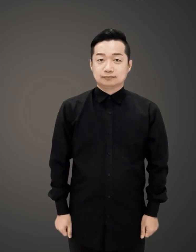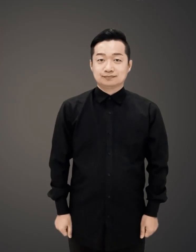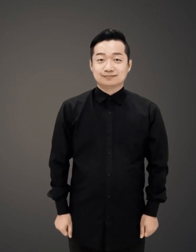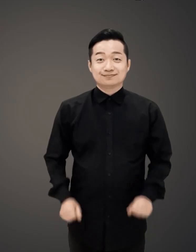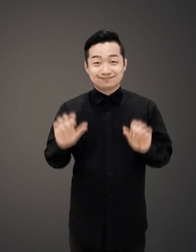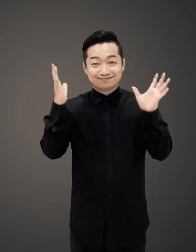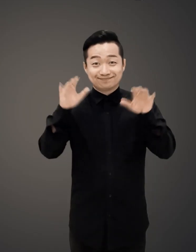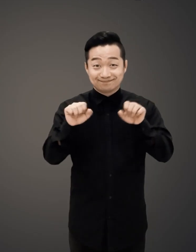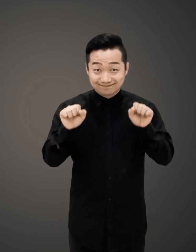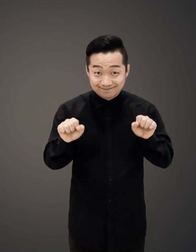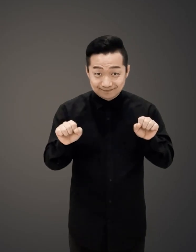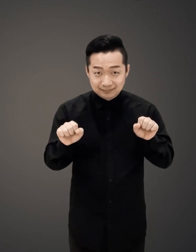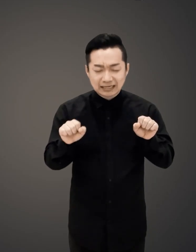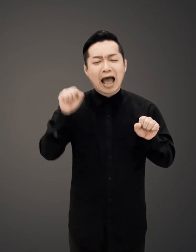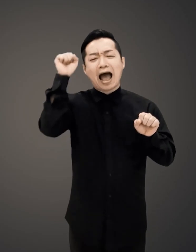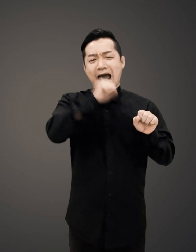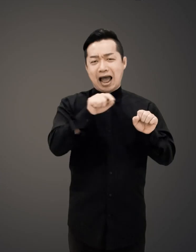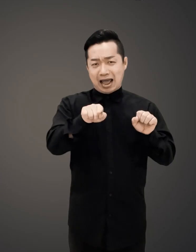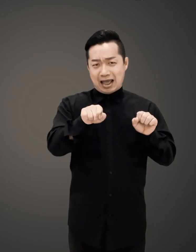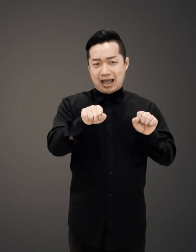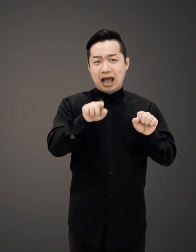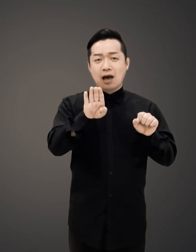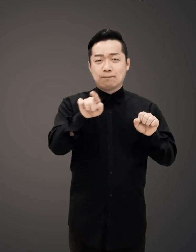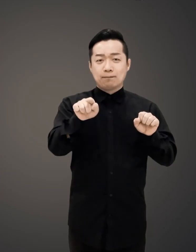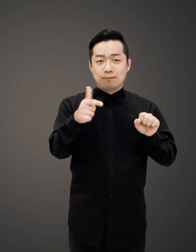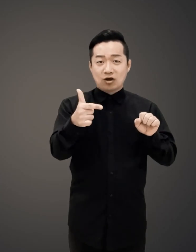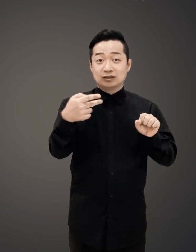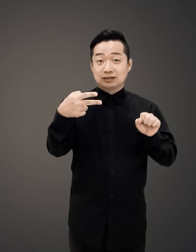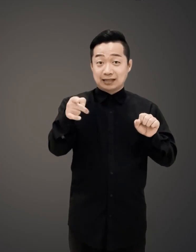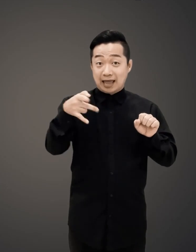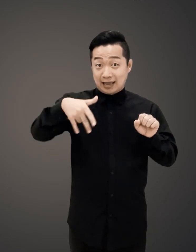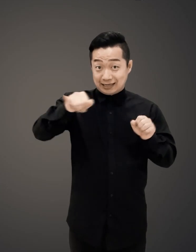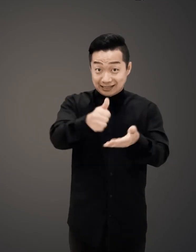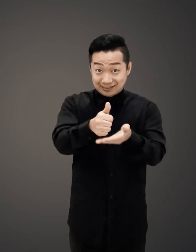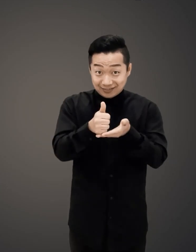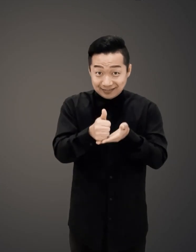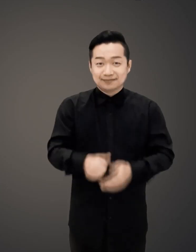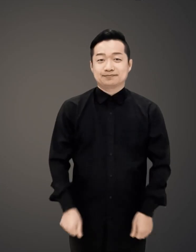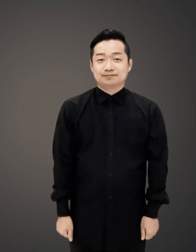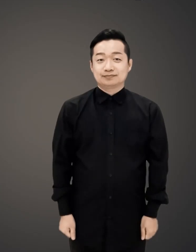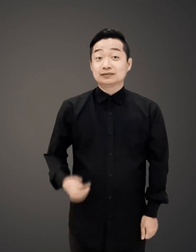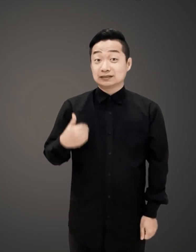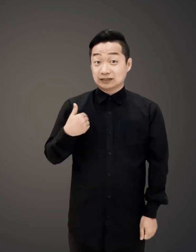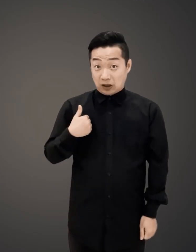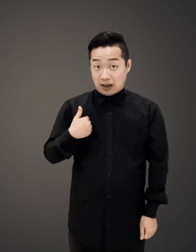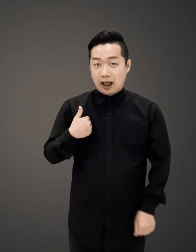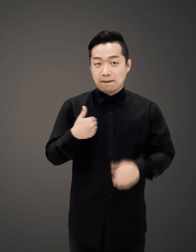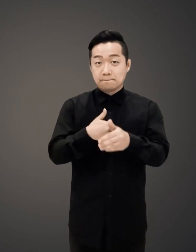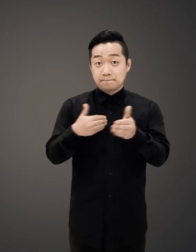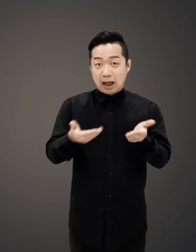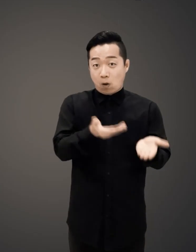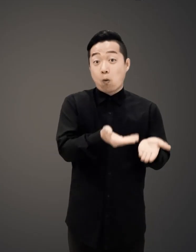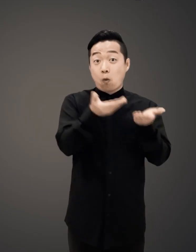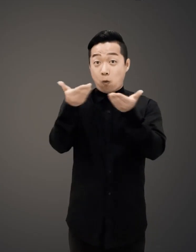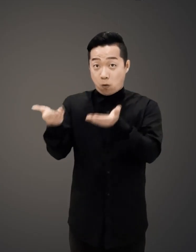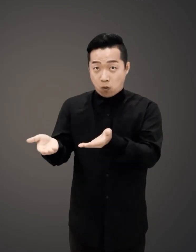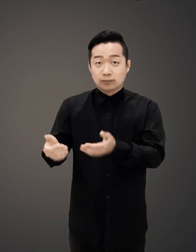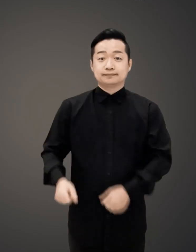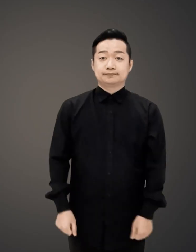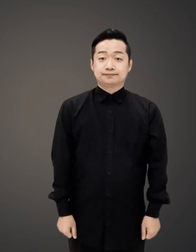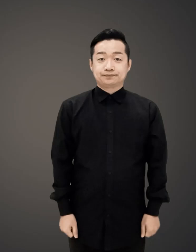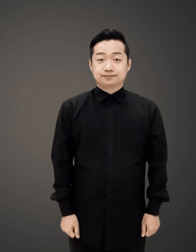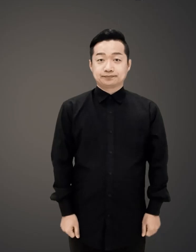어서 오세요. 아, 번데기 손님들이시군요. 저희가 방으로 옮겨드릴게요.